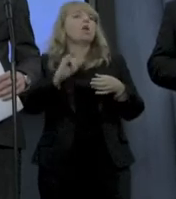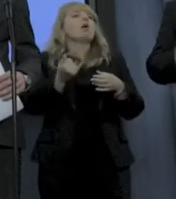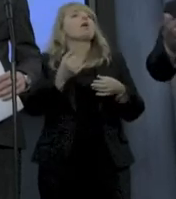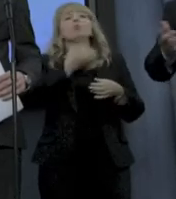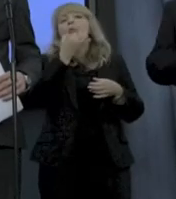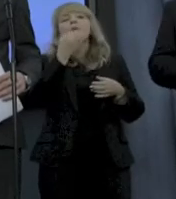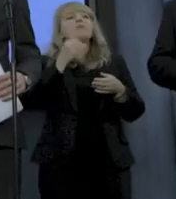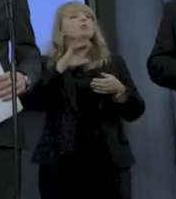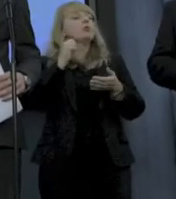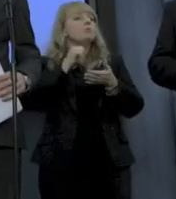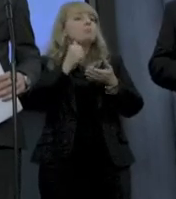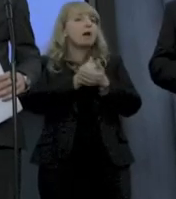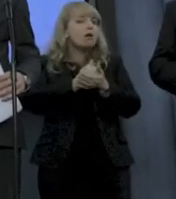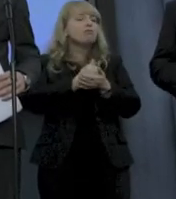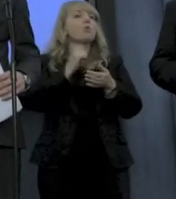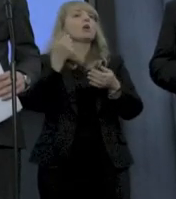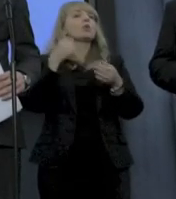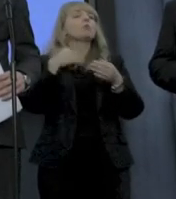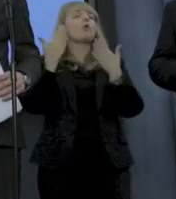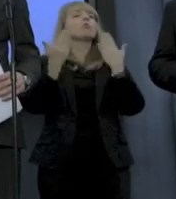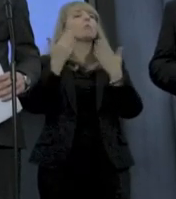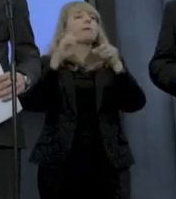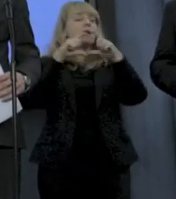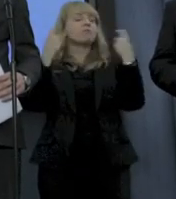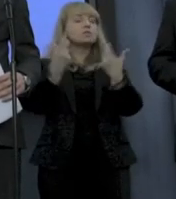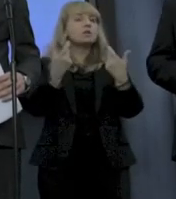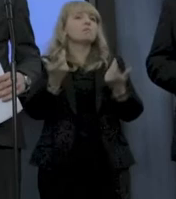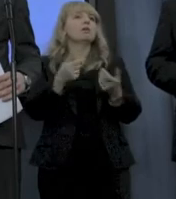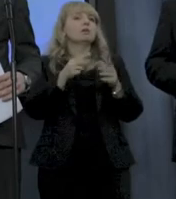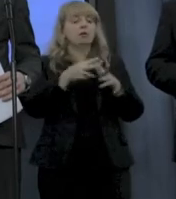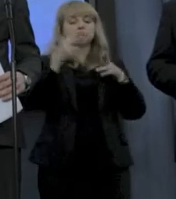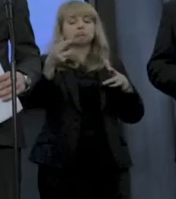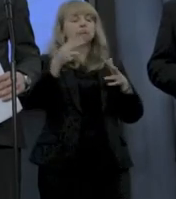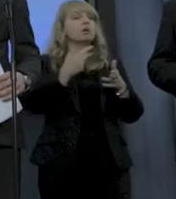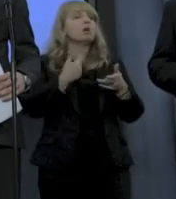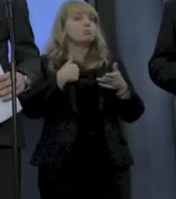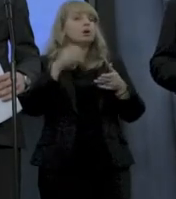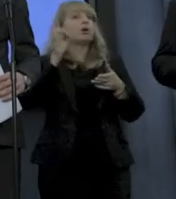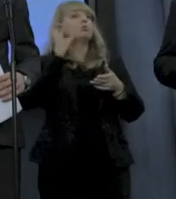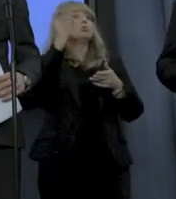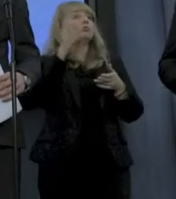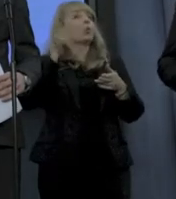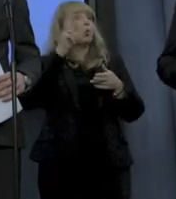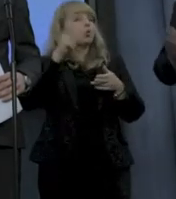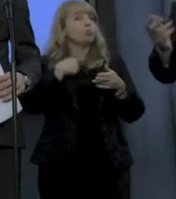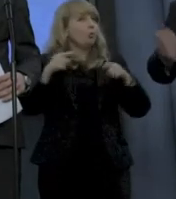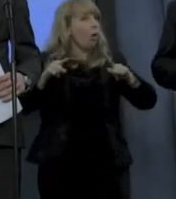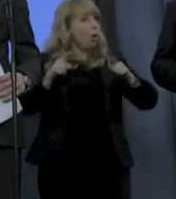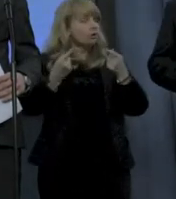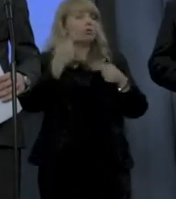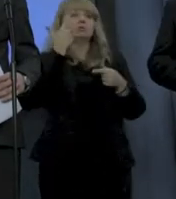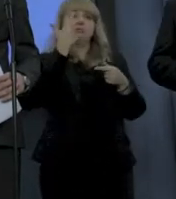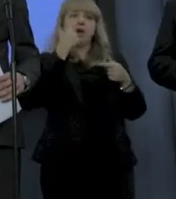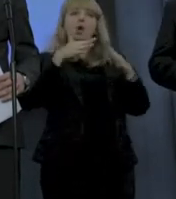o Sejm, o debaty w tym zakresie, ponieważ ja tylko przypomnę Państwu, że Twój Ruch zorganizował dwie duże debaty w